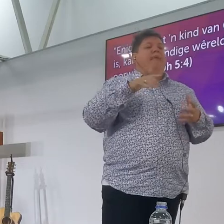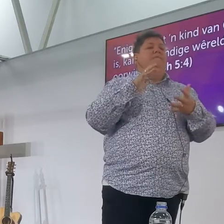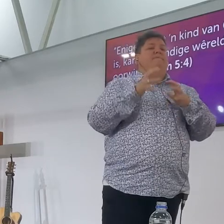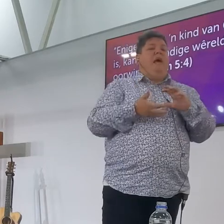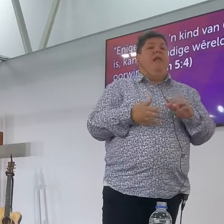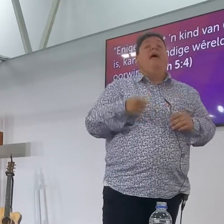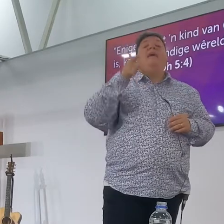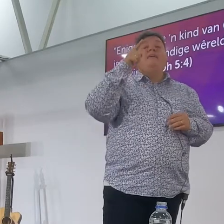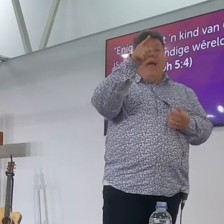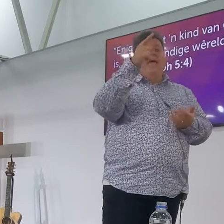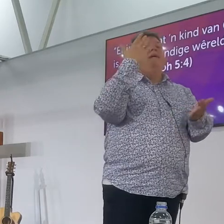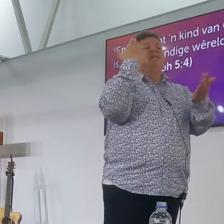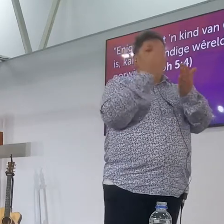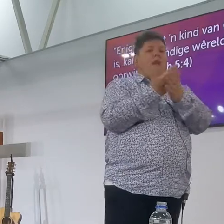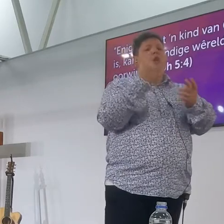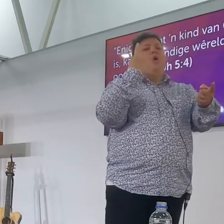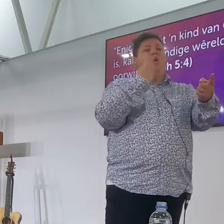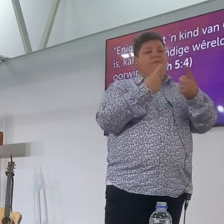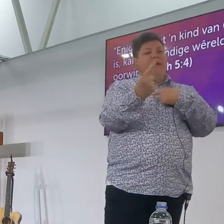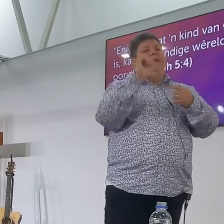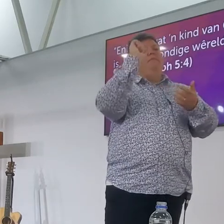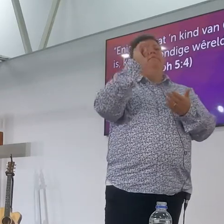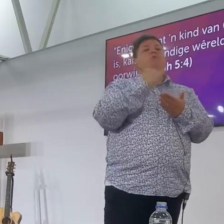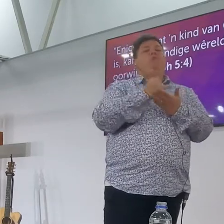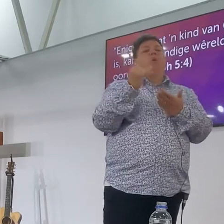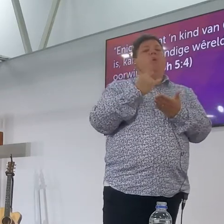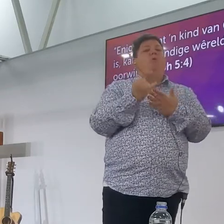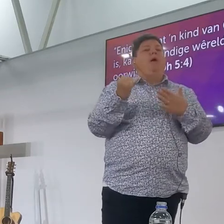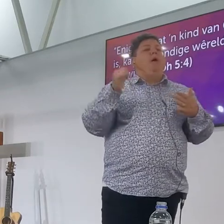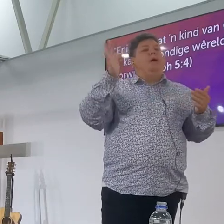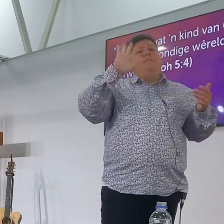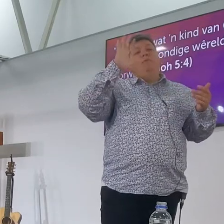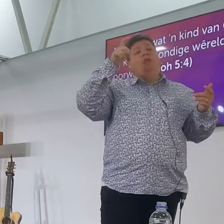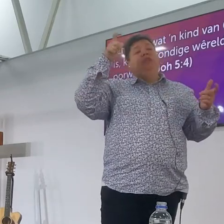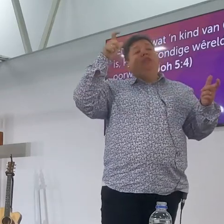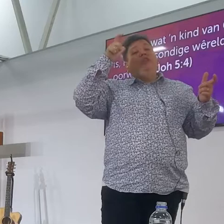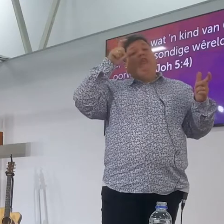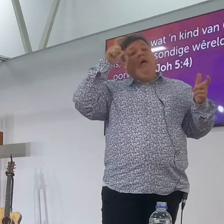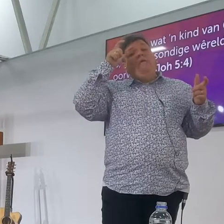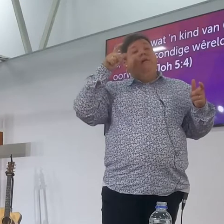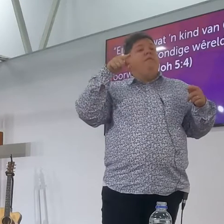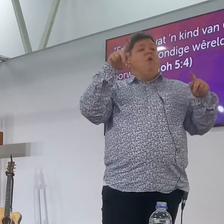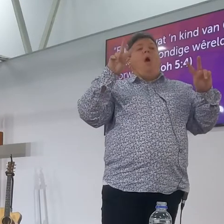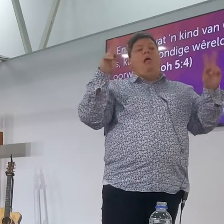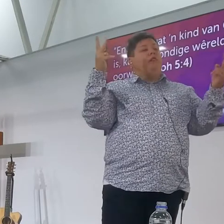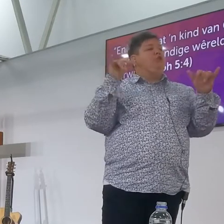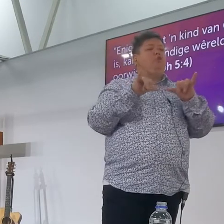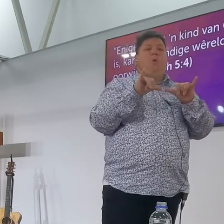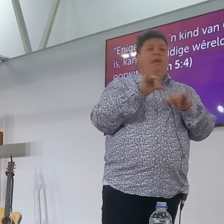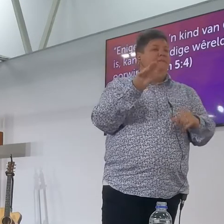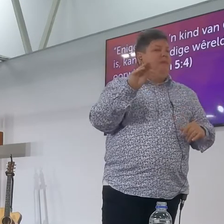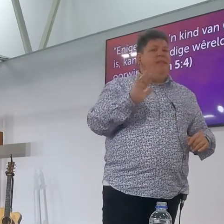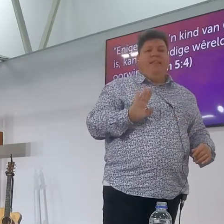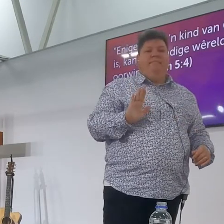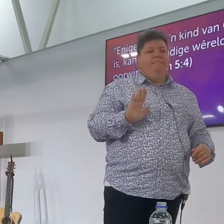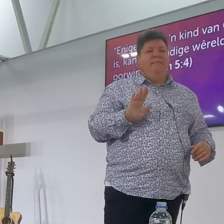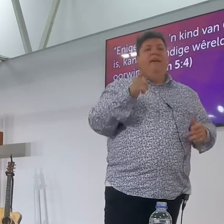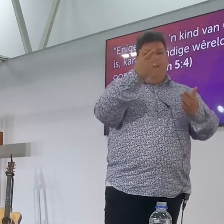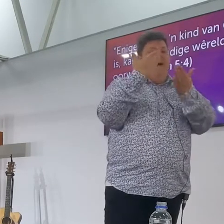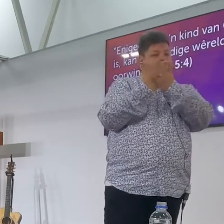Luister, jy kan oorwinning kry oor sonde. Moenie dat die duivel jou enigiets anders vanoggend kom vertel nie. Jy kan oorwinning kry.